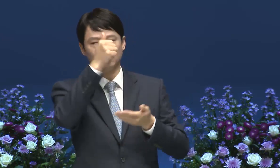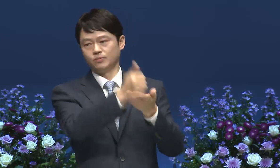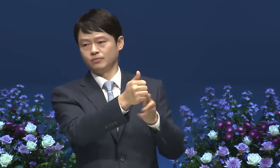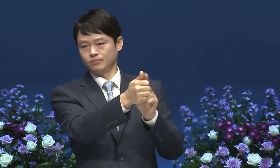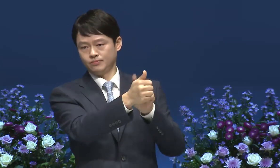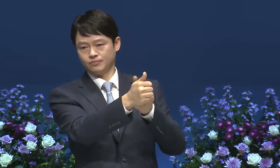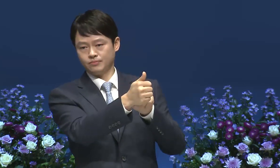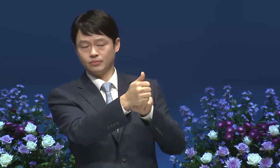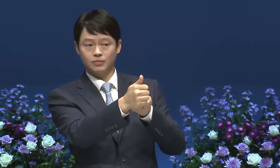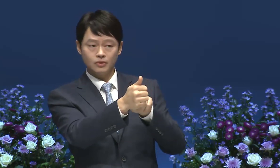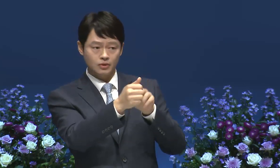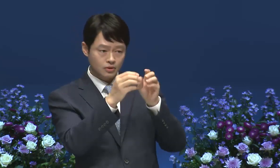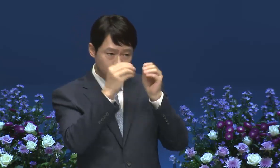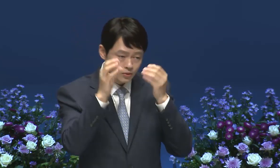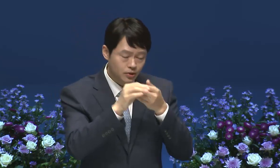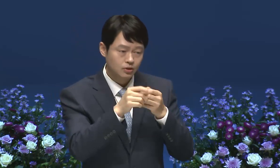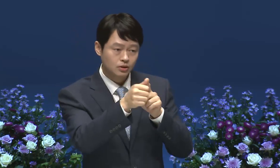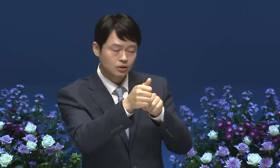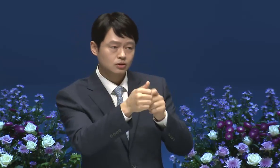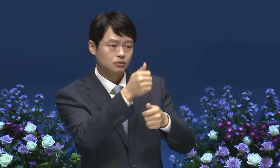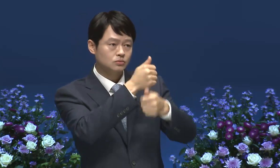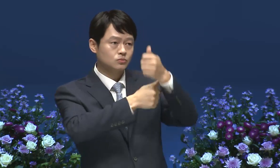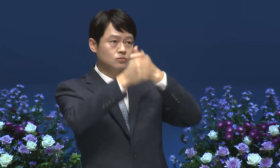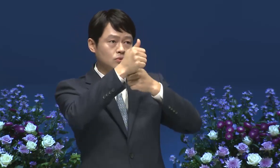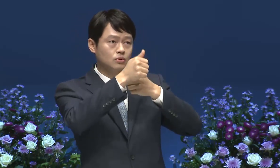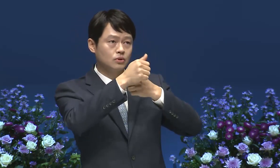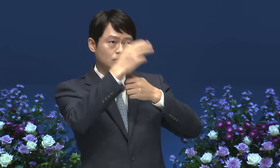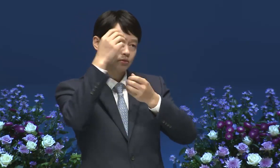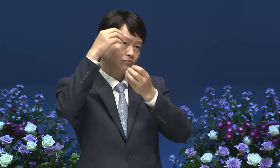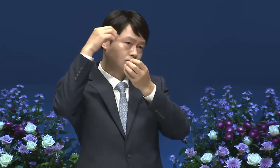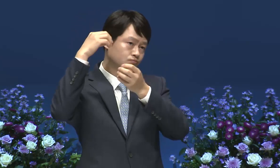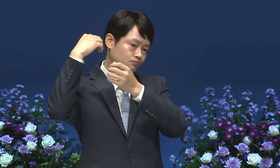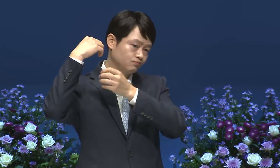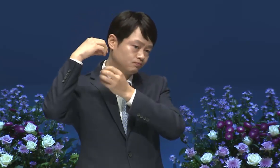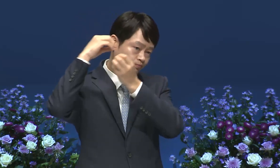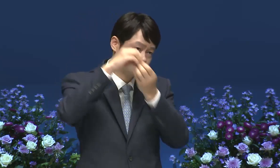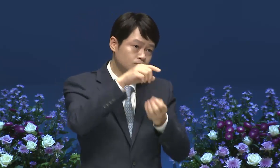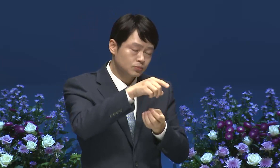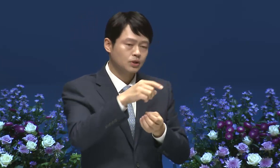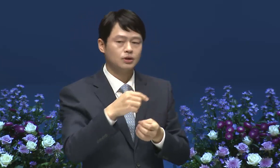페드로 장로님은 필리핀에서도 장로교회에 속해 있는 교회에 출석하고 계셨습니다.